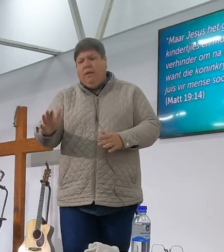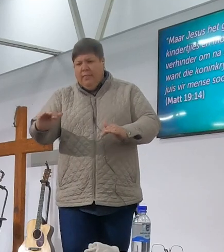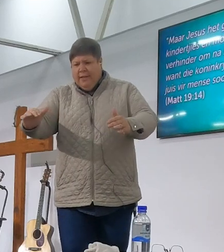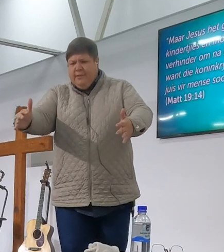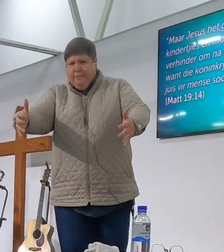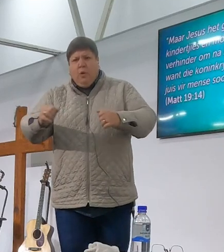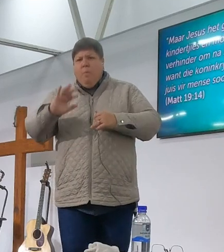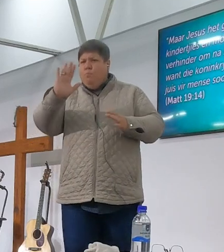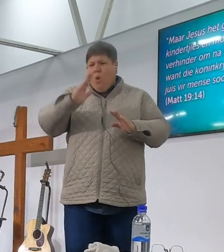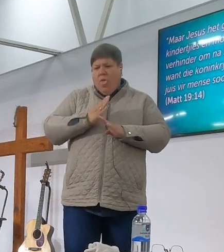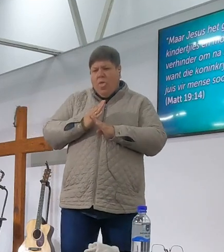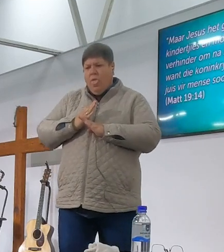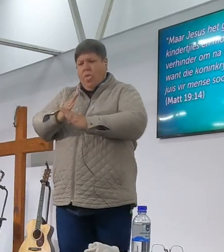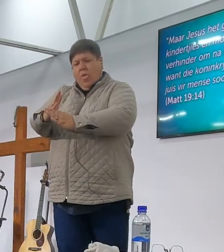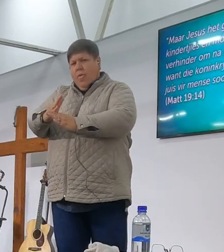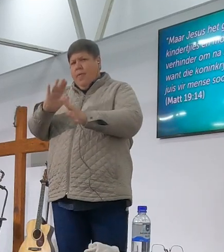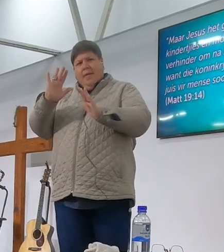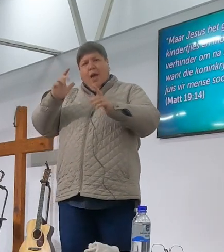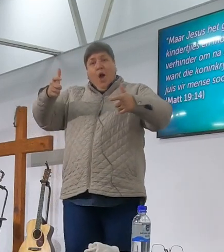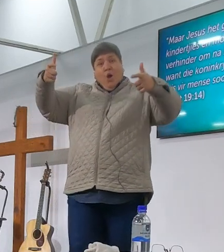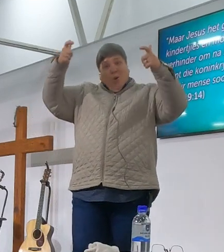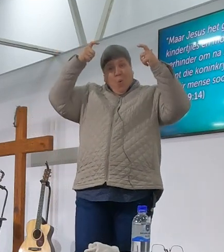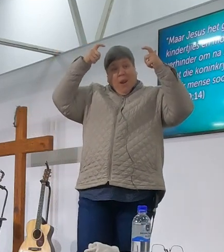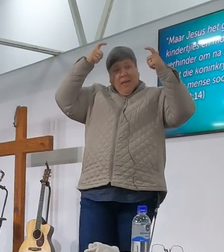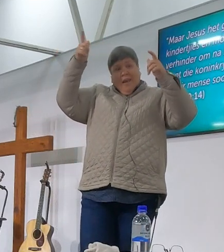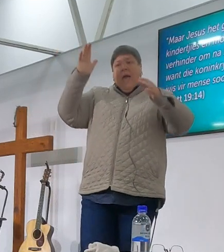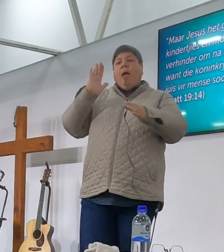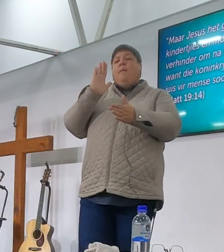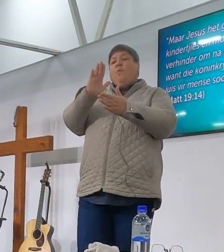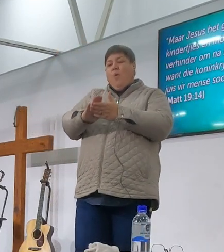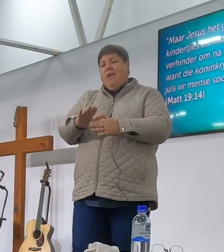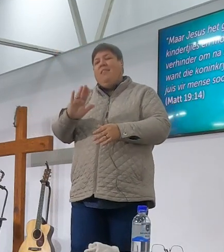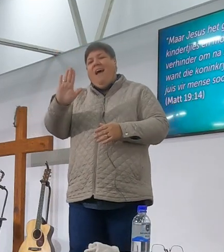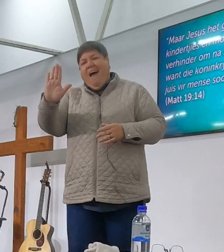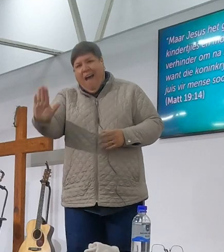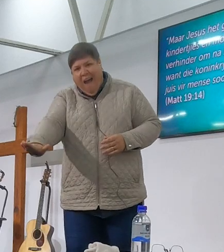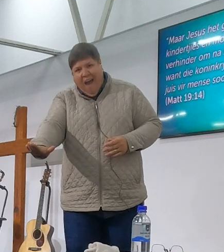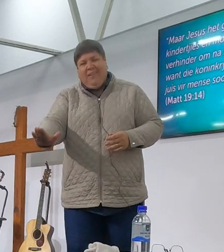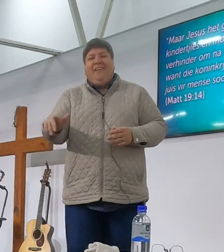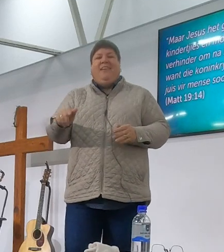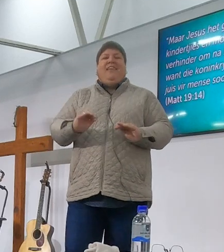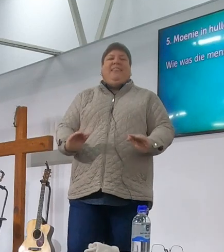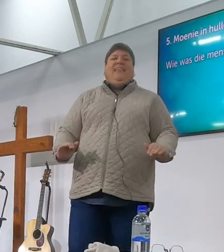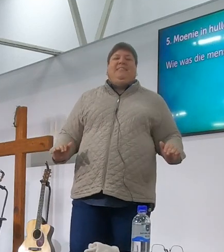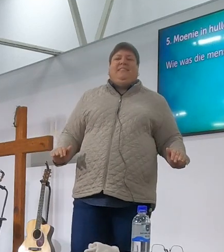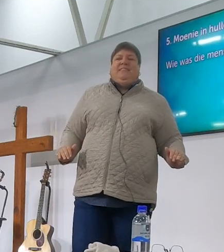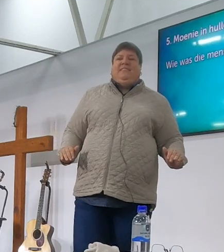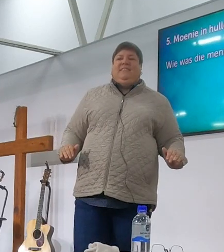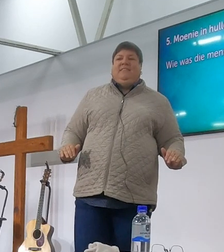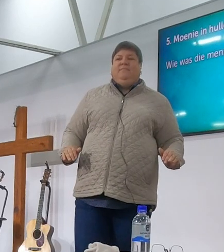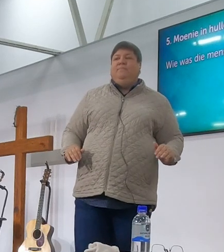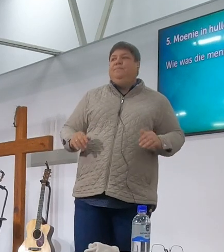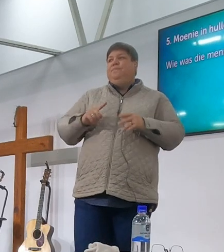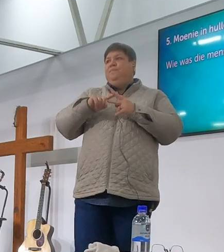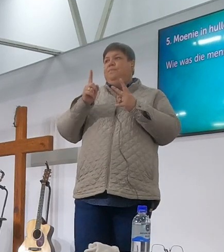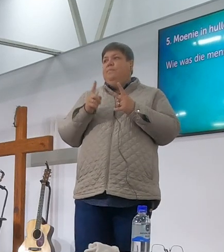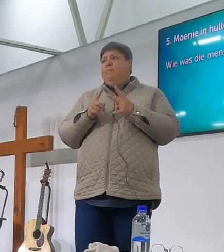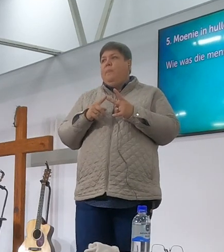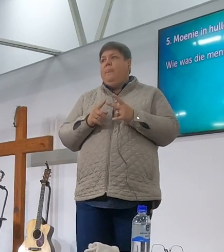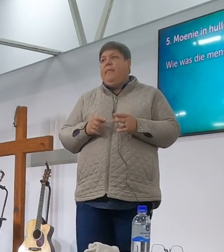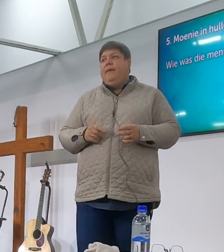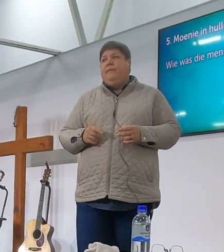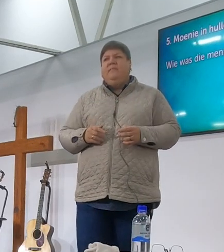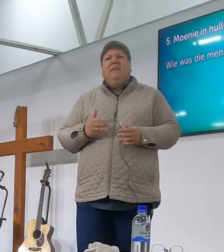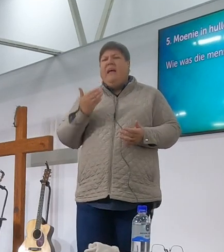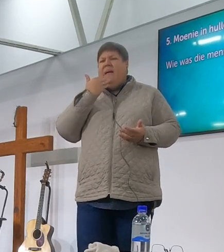om na my toe te kom nie, want die koninkryk van die hemel is vir mense soos soos hulle. Ek wil nog 'n vers deel. Ons het nou